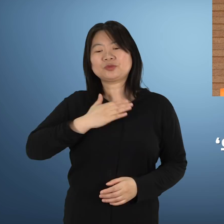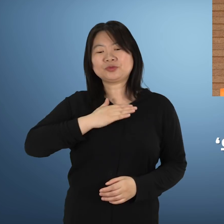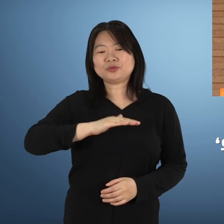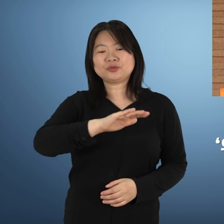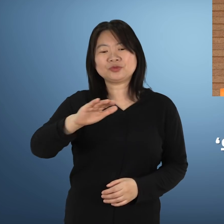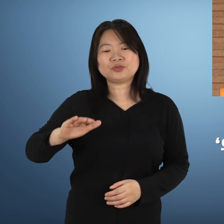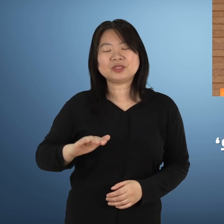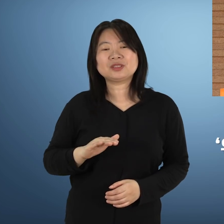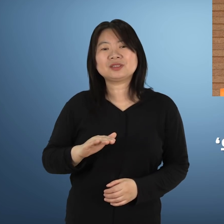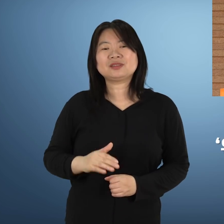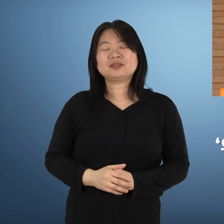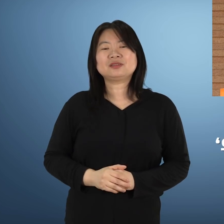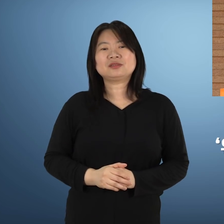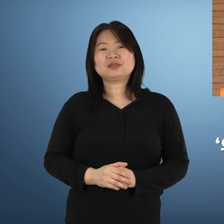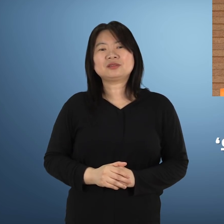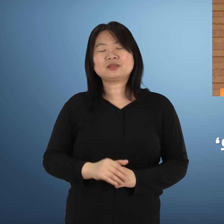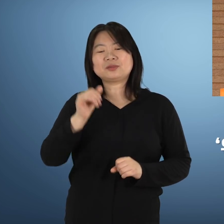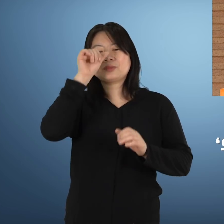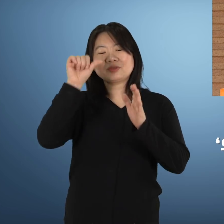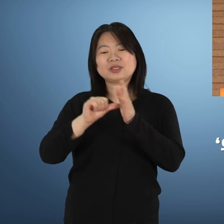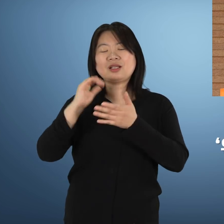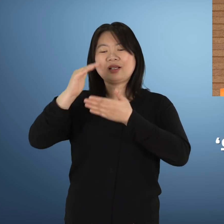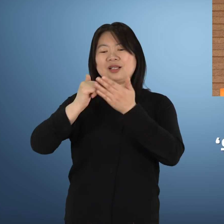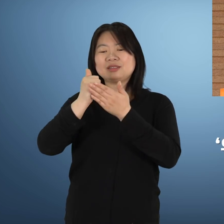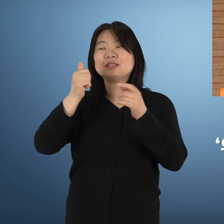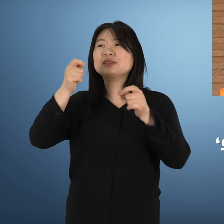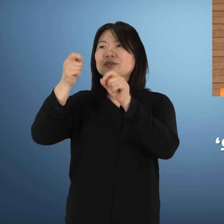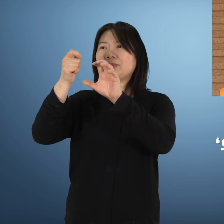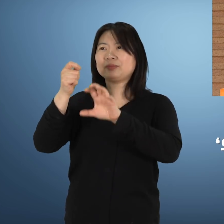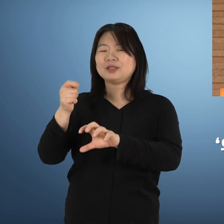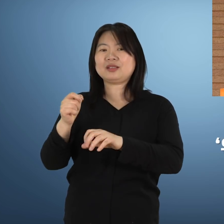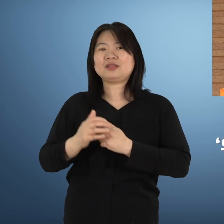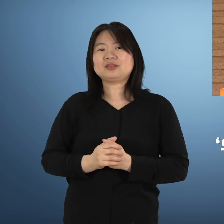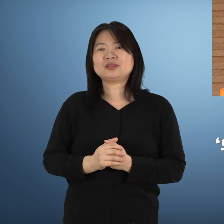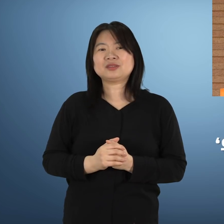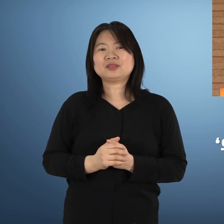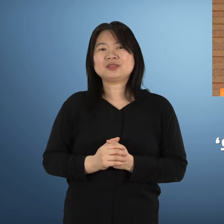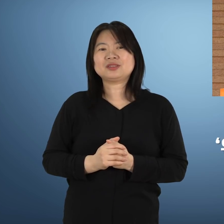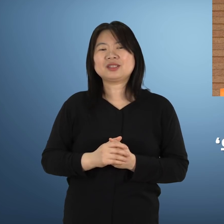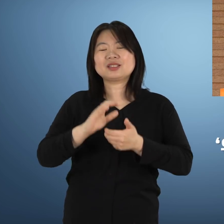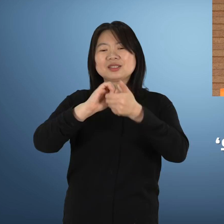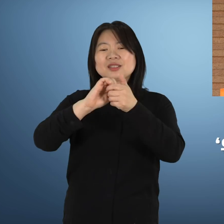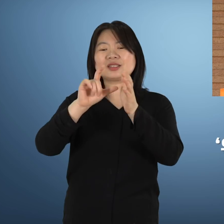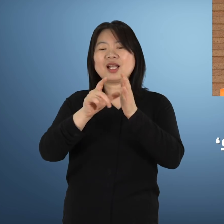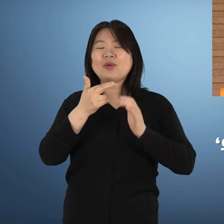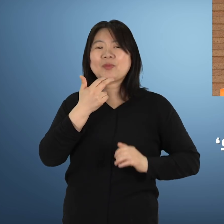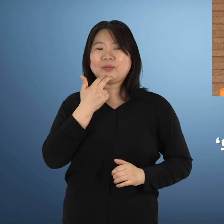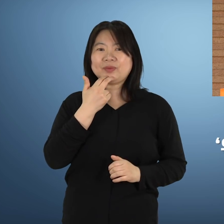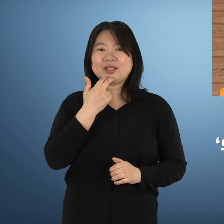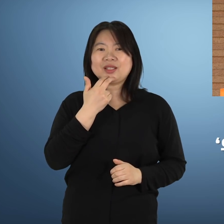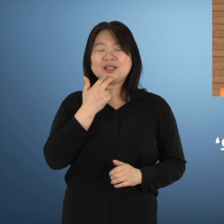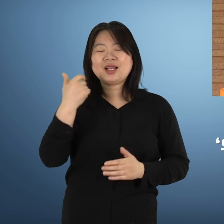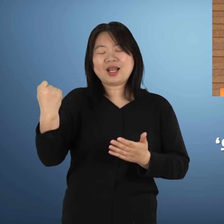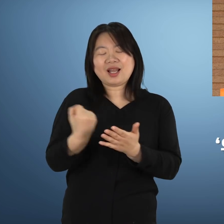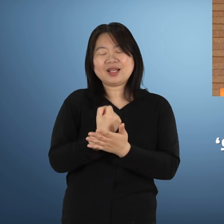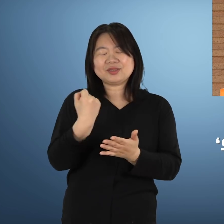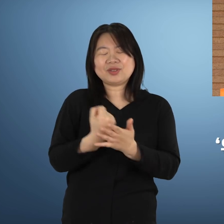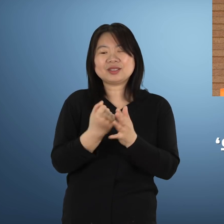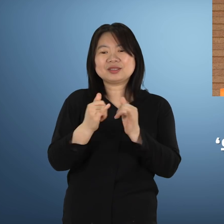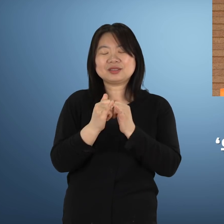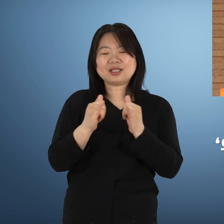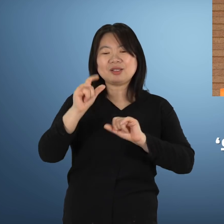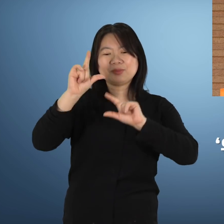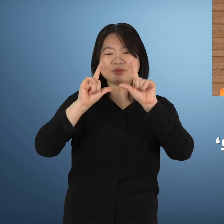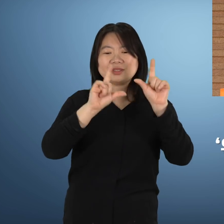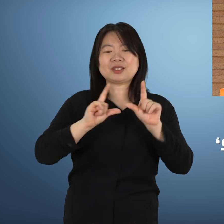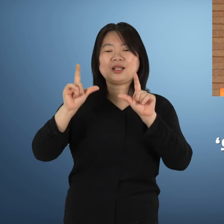우리는 어쩌면 평생 하나님 앞에 유통기한 없는 애통하는 자로 살아야